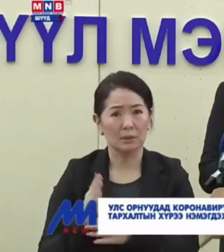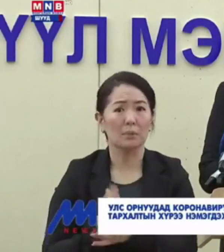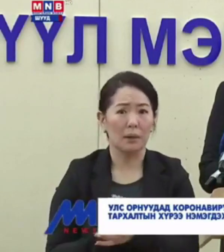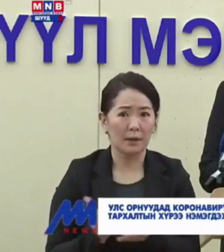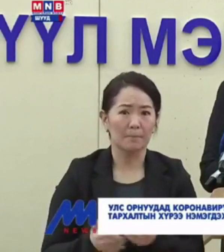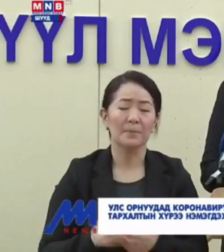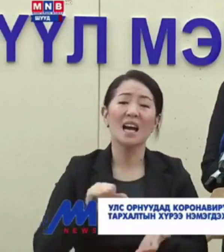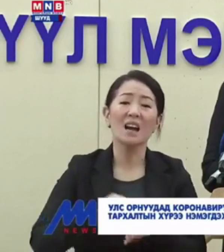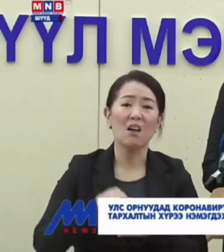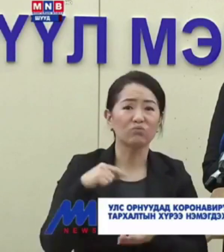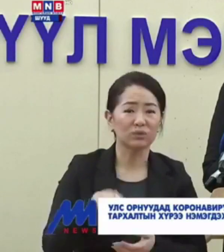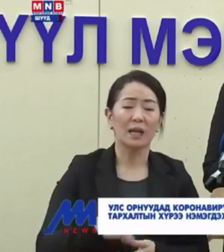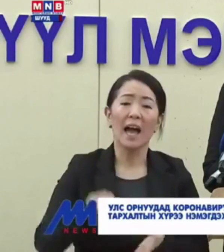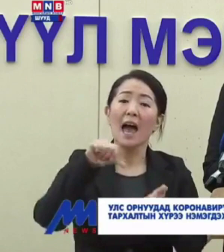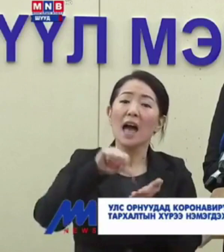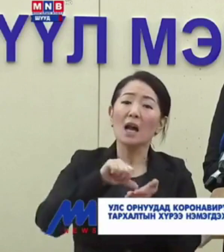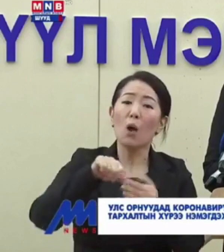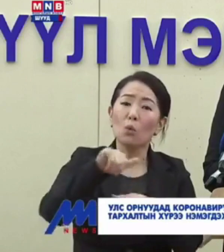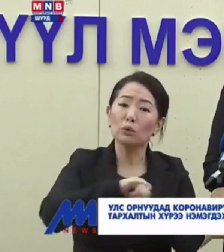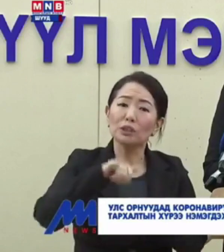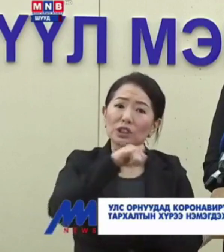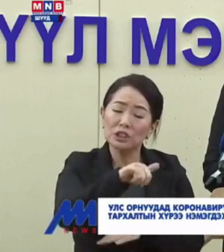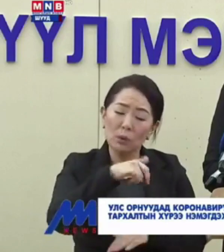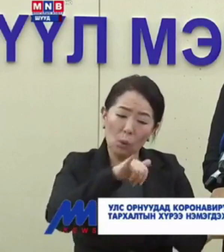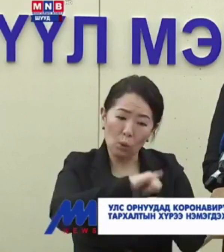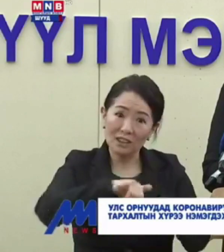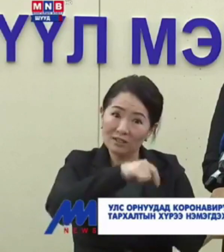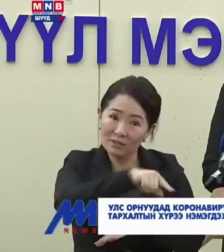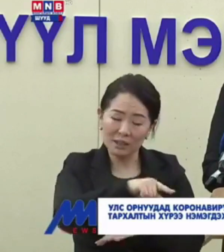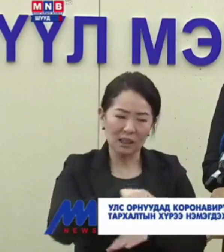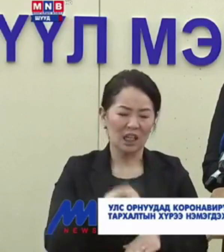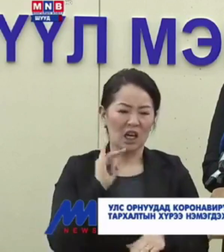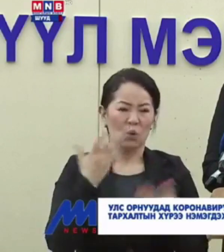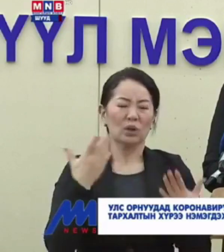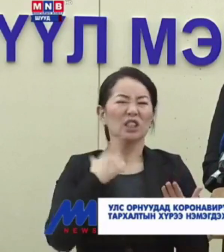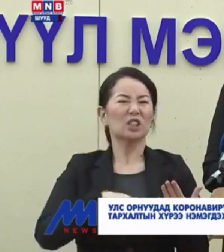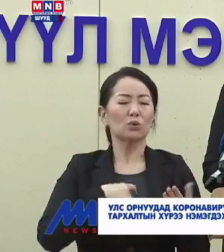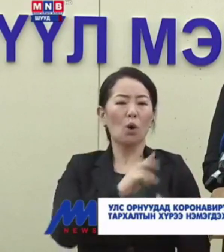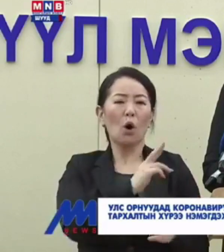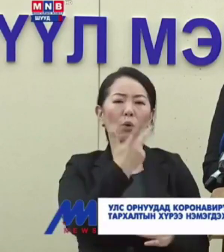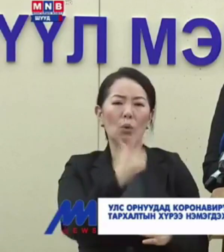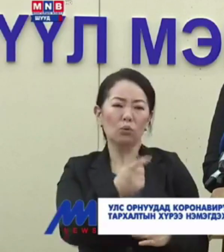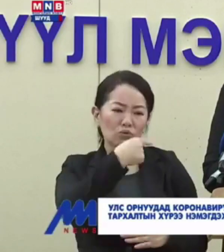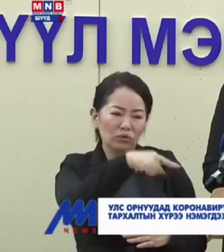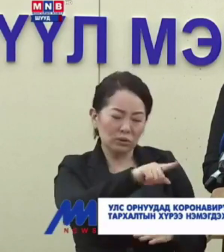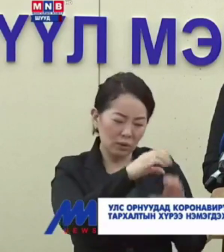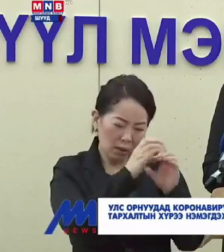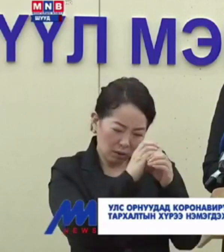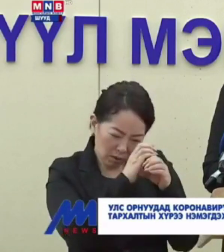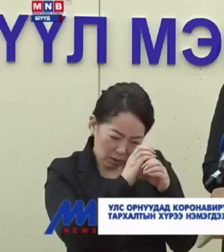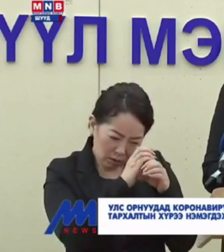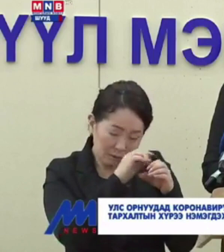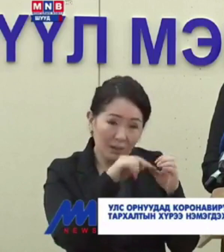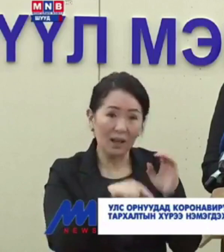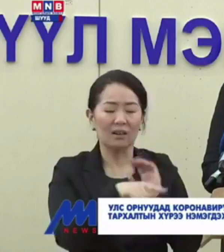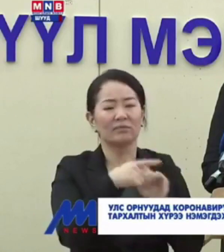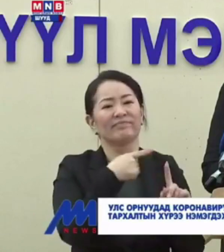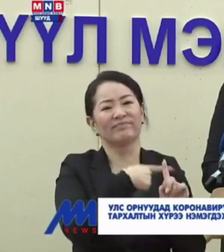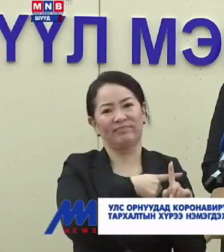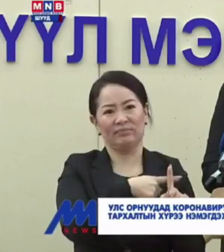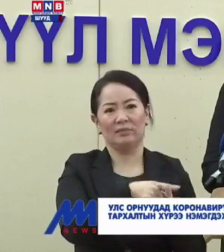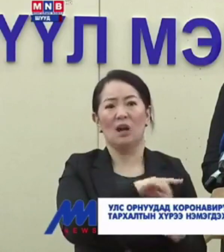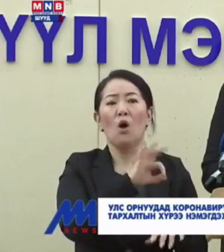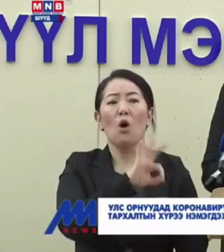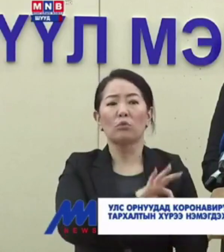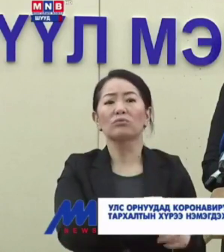За тэрчлэн Иран улсын парламентийн 23 гишүүнд бол коронавирусын шинжилгээний хариу эерэг буюу халдвартай гэж гарсан